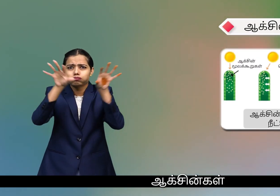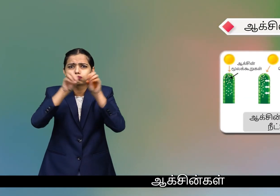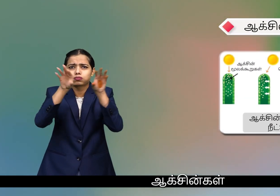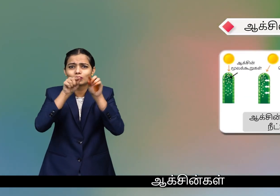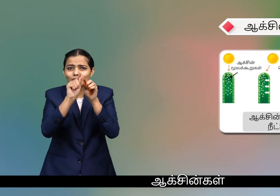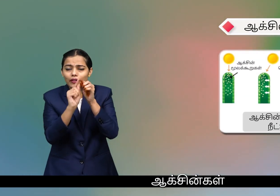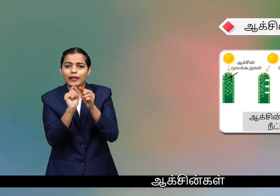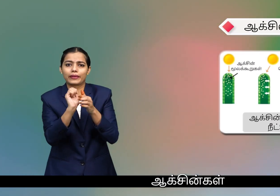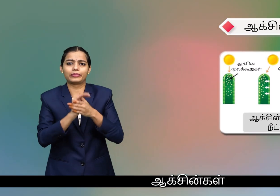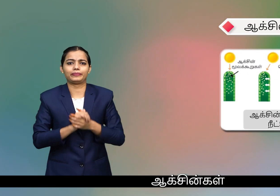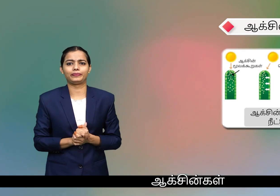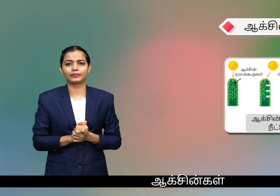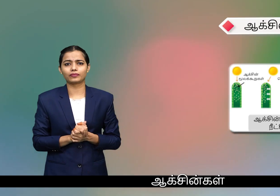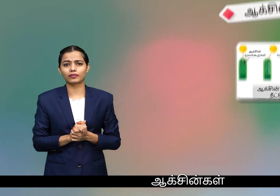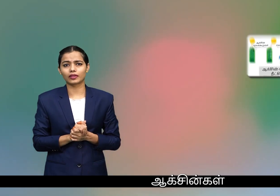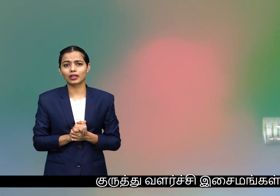ஆக்சின்கள்,